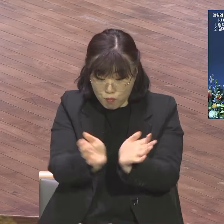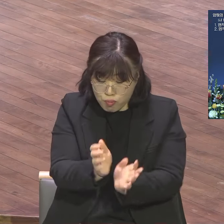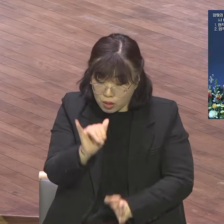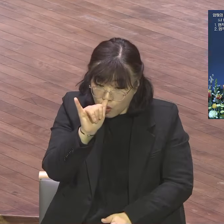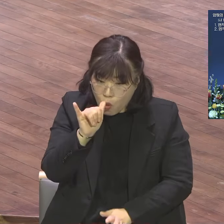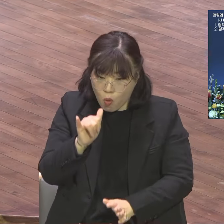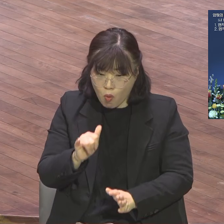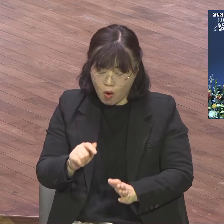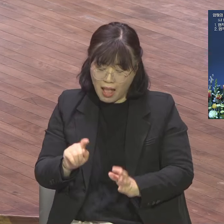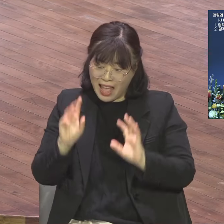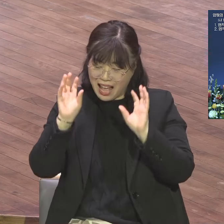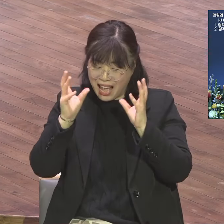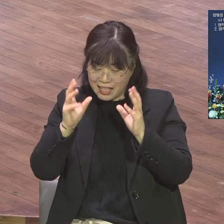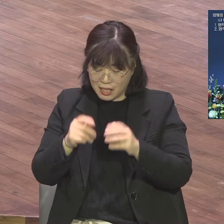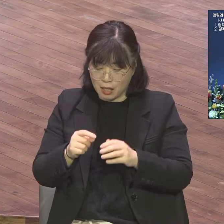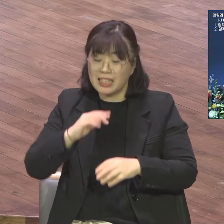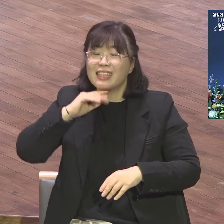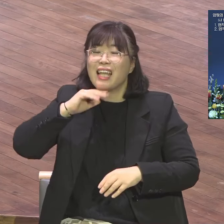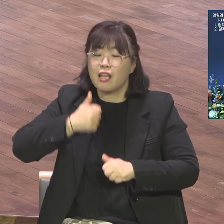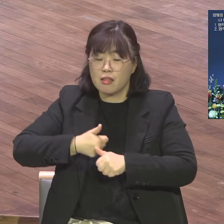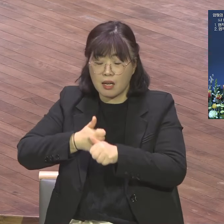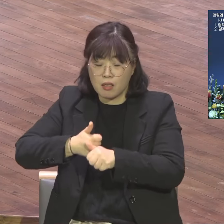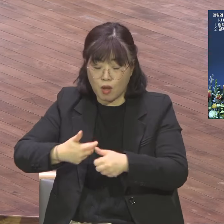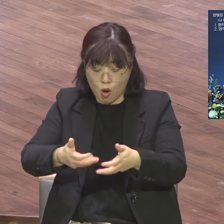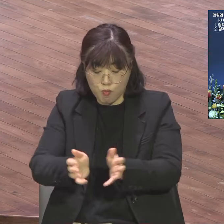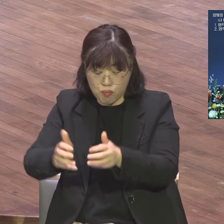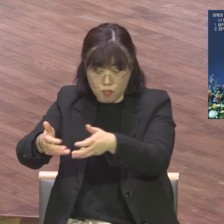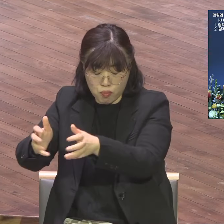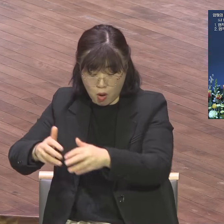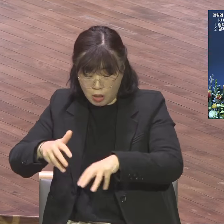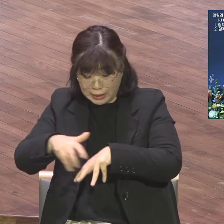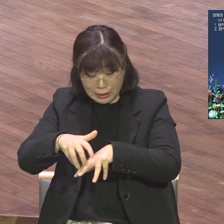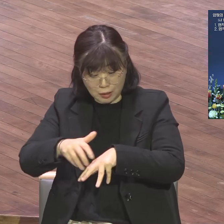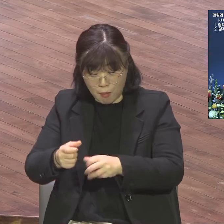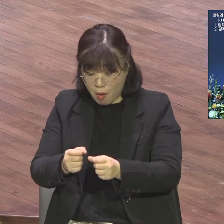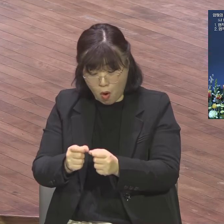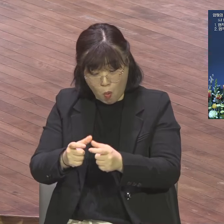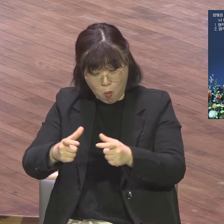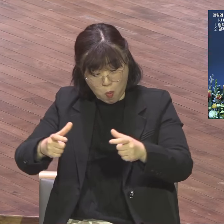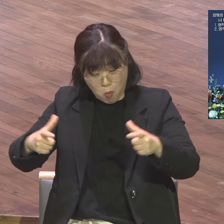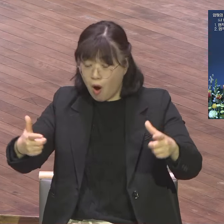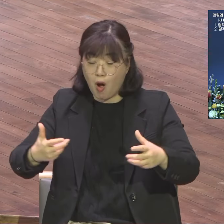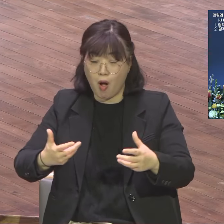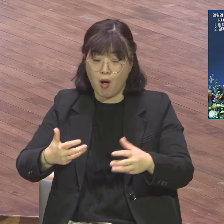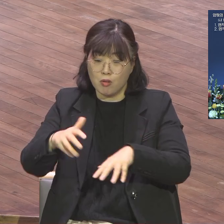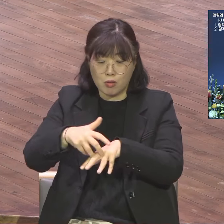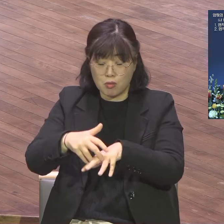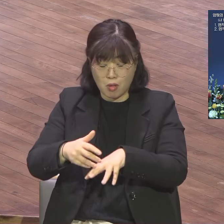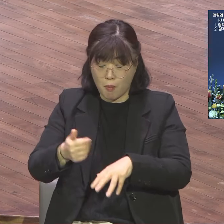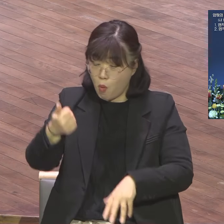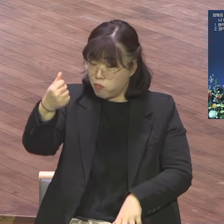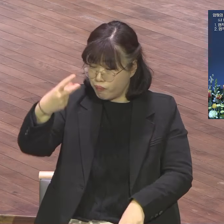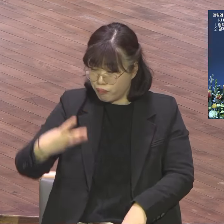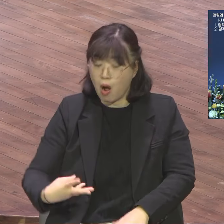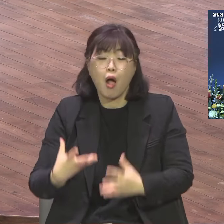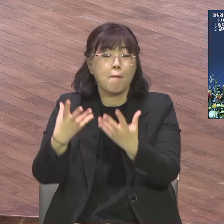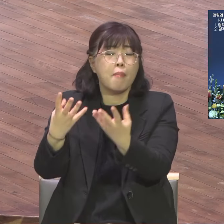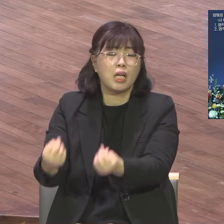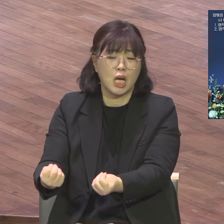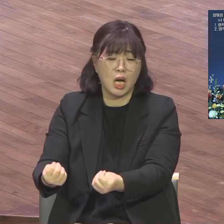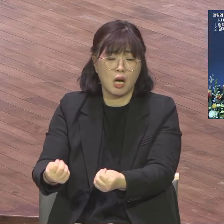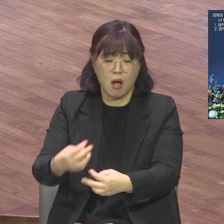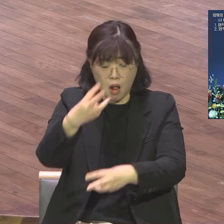하나님 이 교회를 보시면서 제가 뭐 하나님이라도 축복 안 하겠냐.